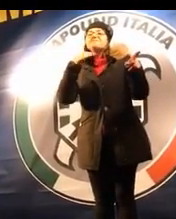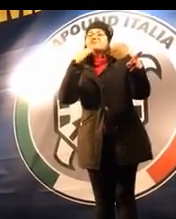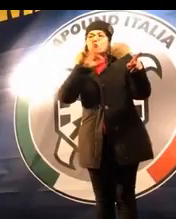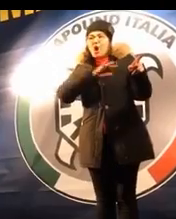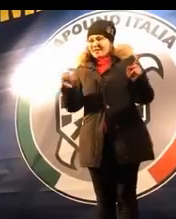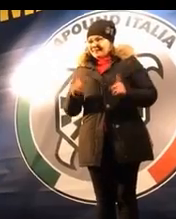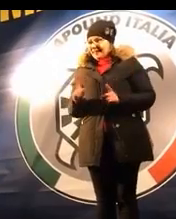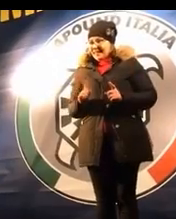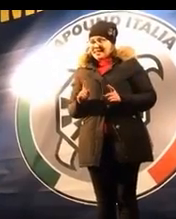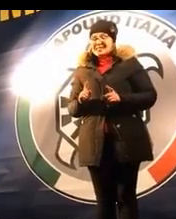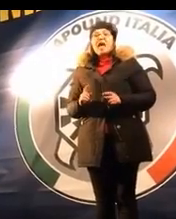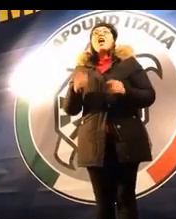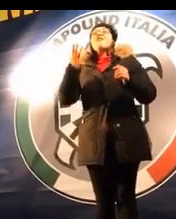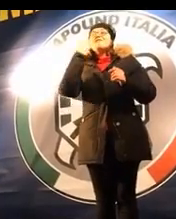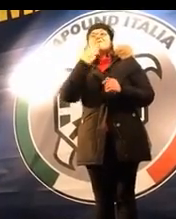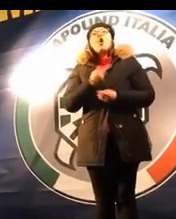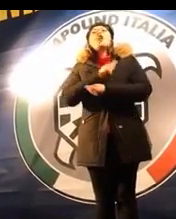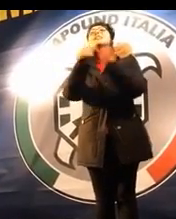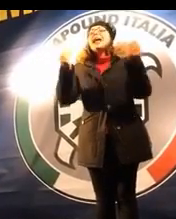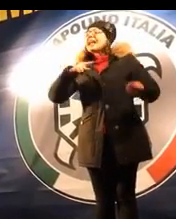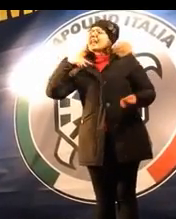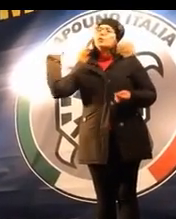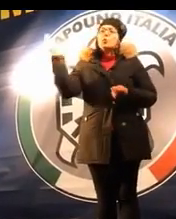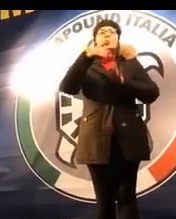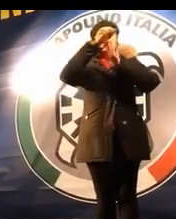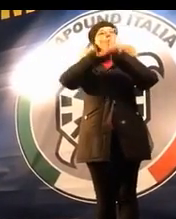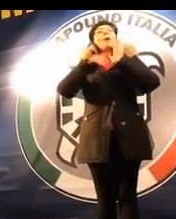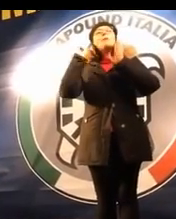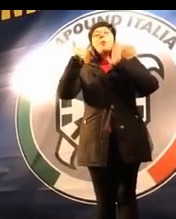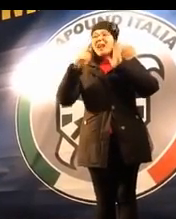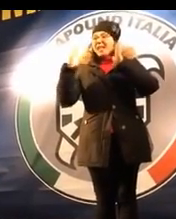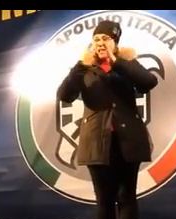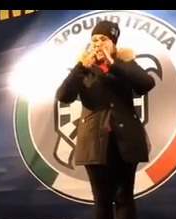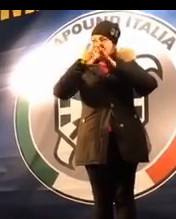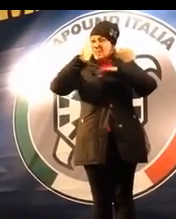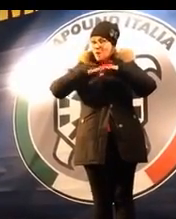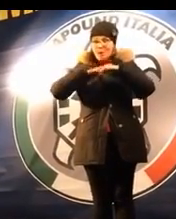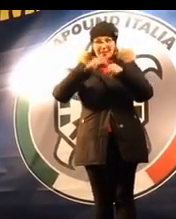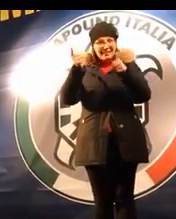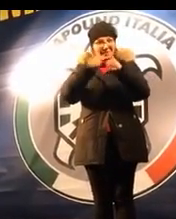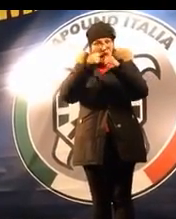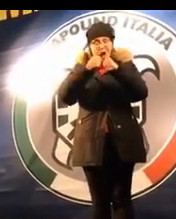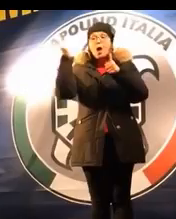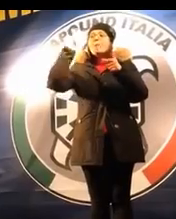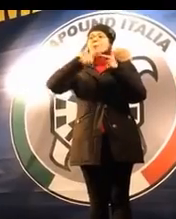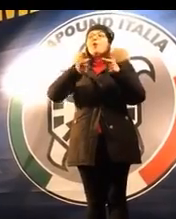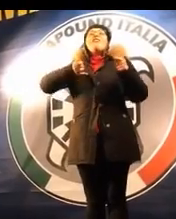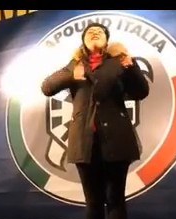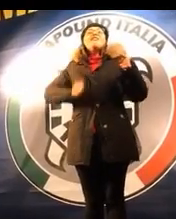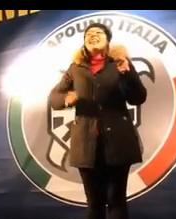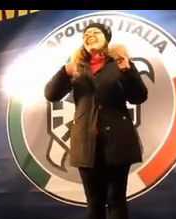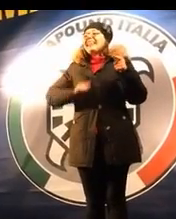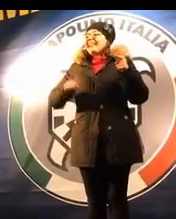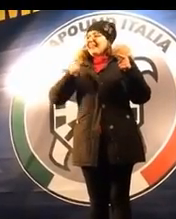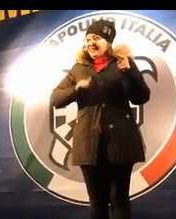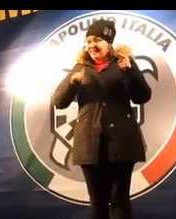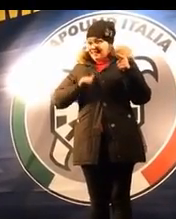di proprietà e figli come terzo e non ultimo punto del nostro programma.